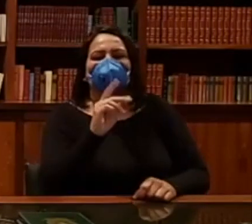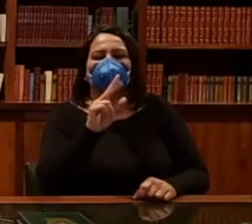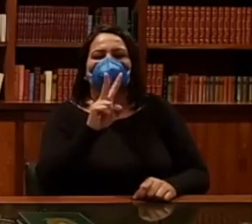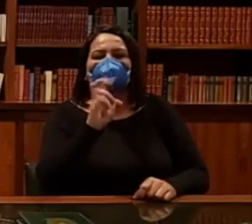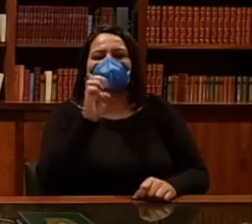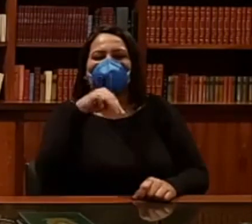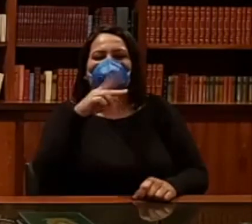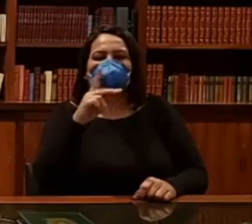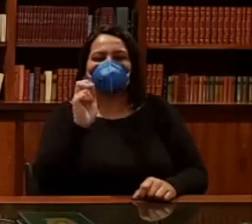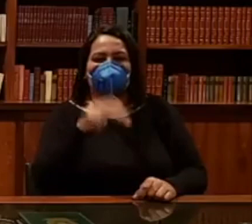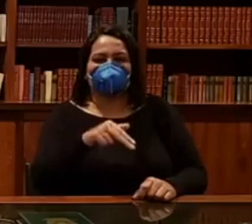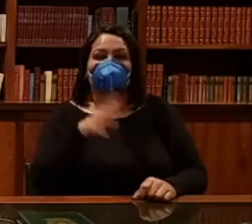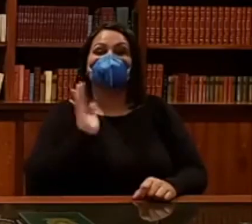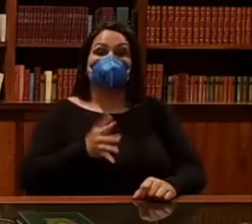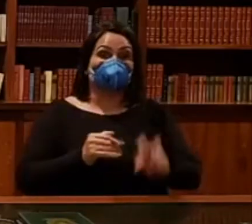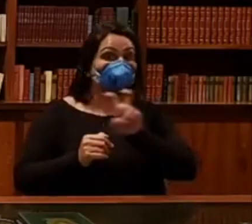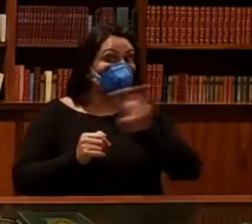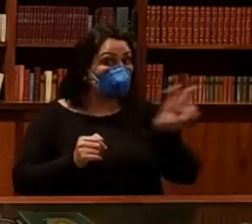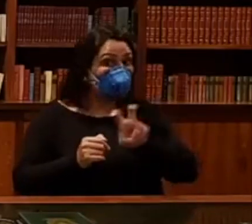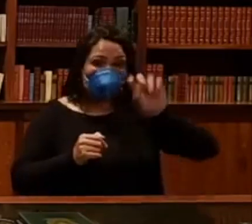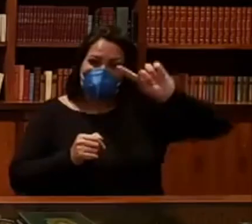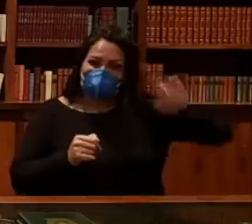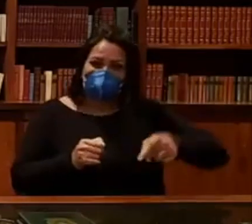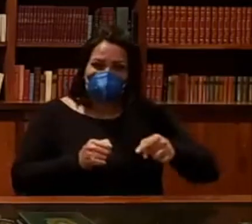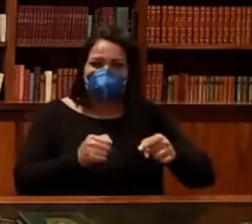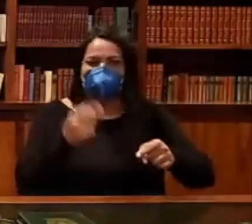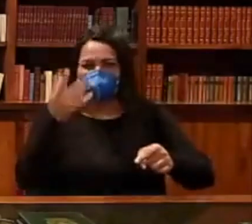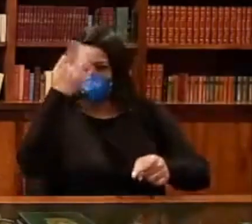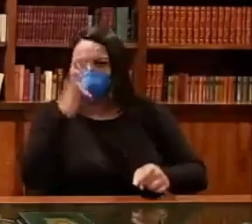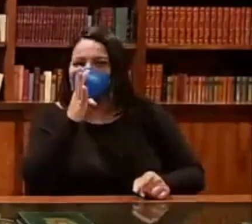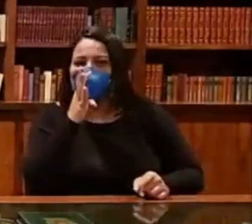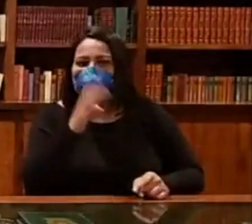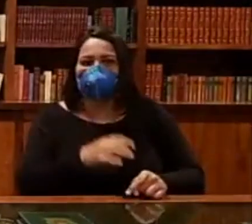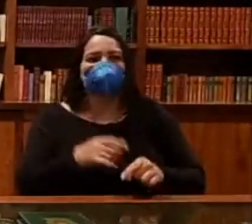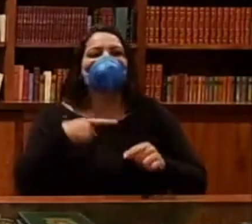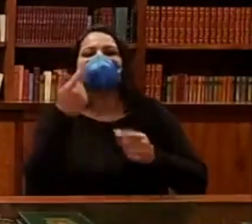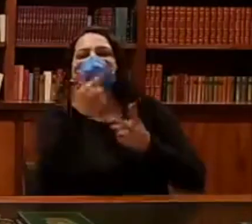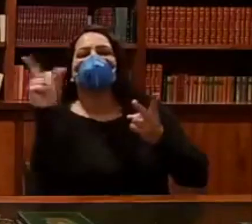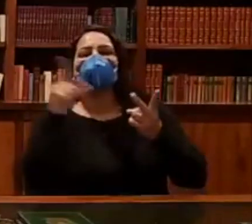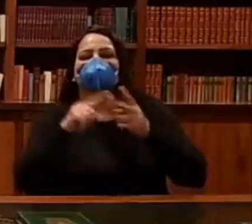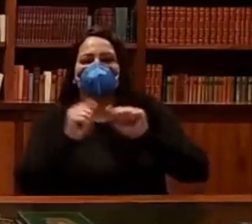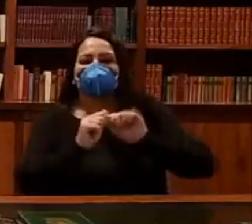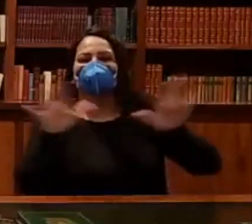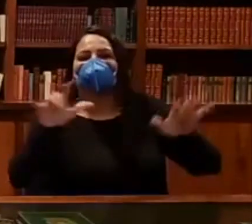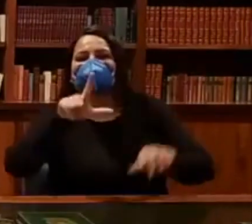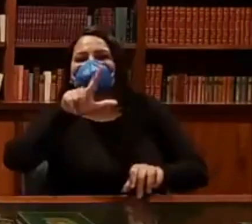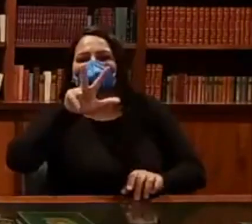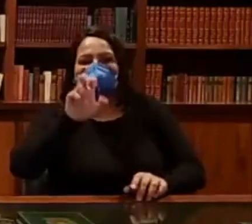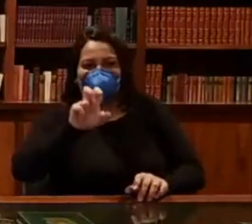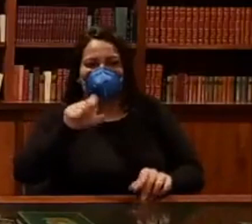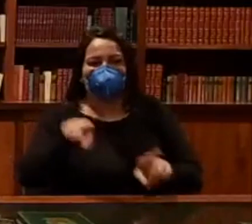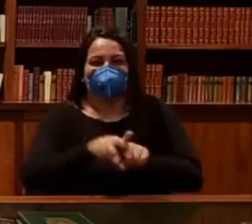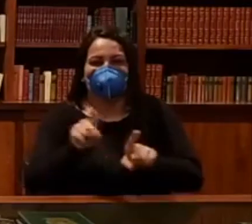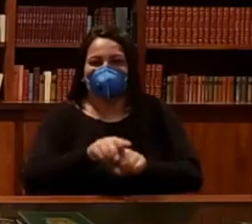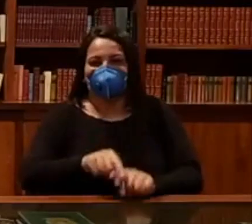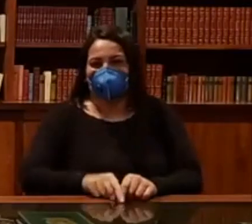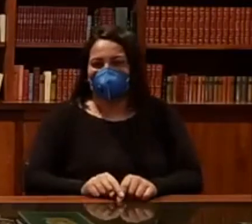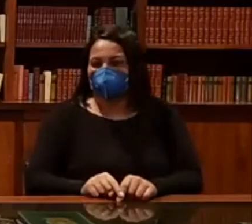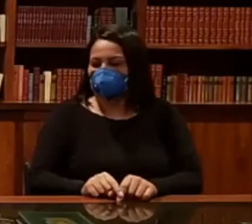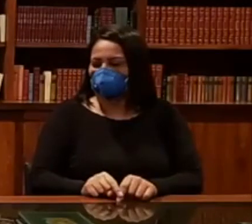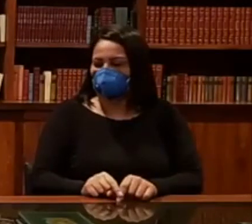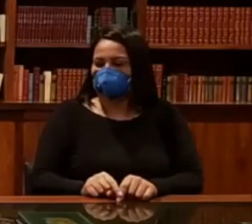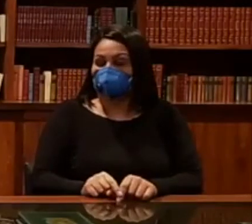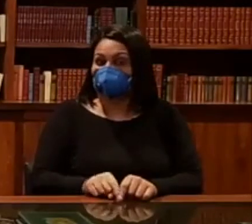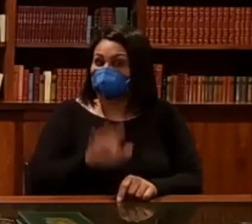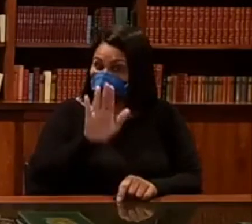Ibope aí? A nossa está 55 mil ao vivo. 55 mil viu, nossa. A Jovem Pan está transmitindo também hoje ou não? Vou dar, tá. Bem, vamos lá, Mandetta, vamos lá, Mandetta.